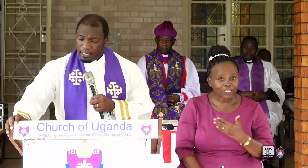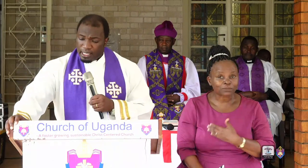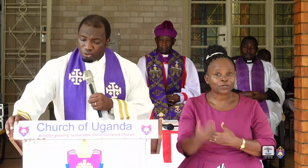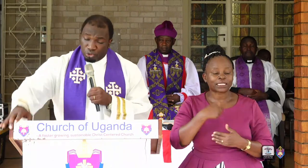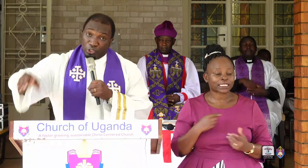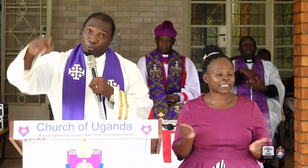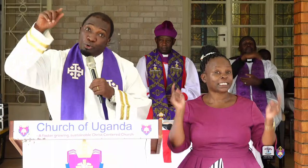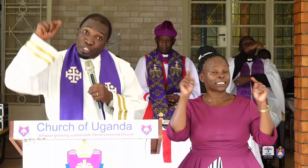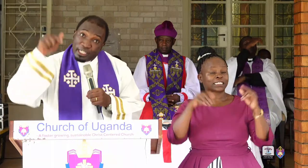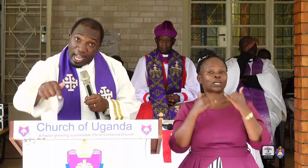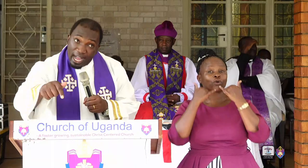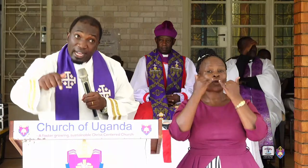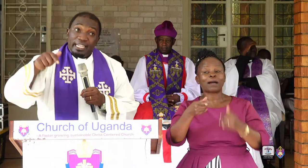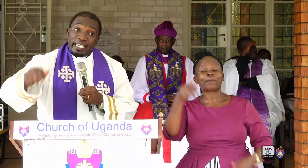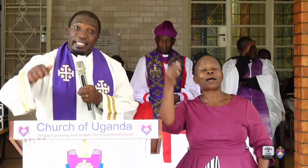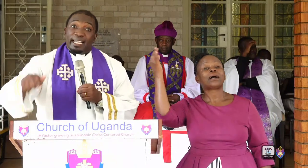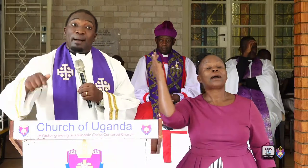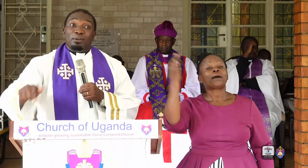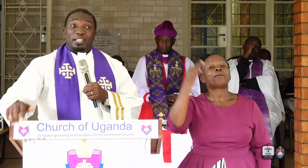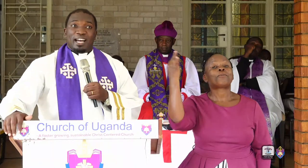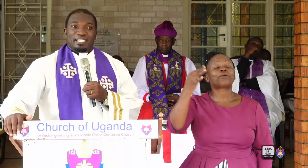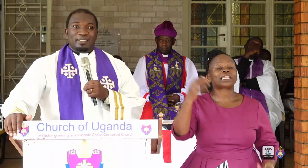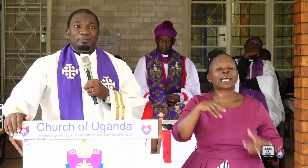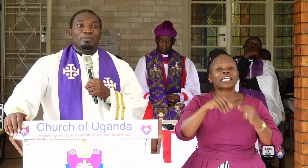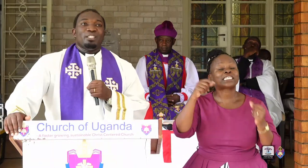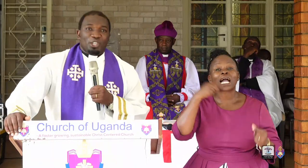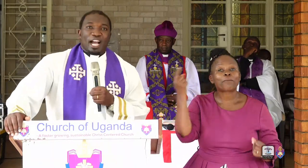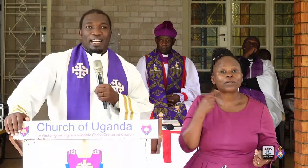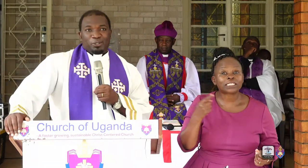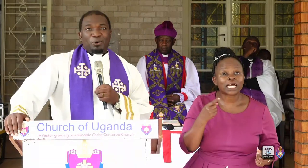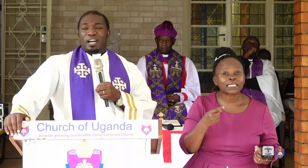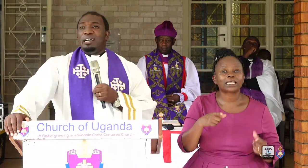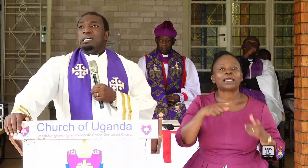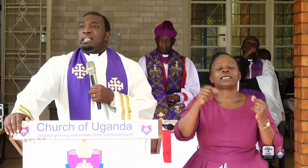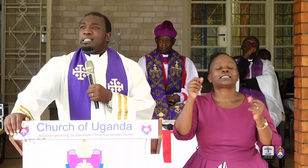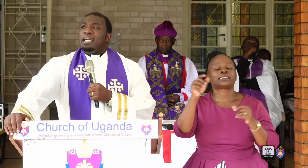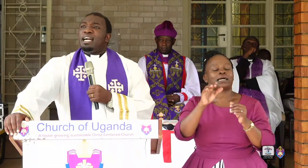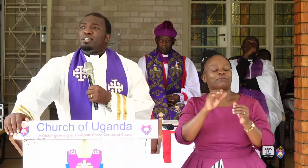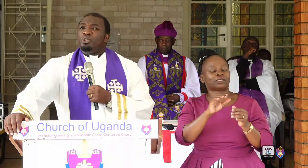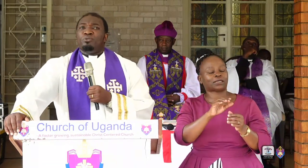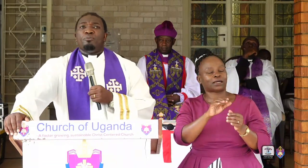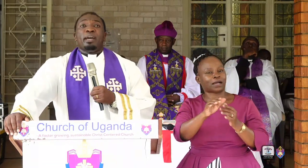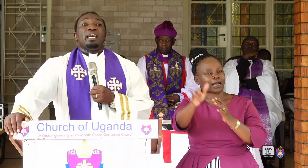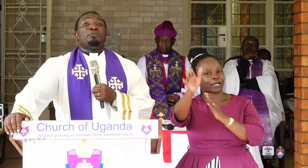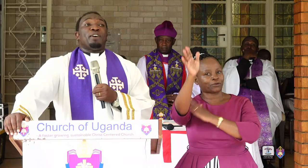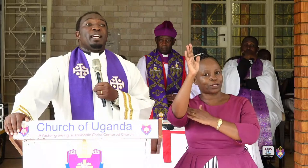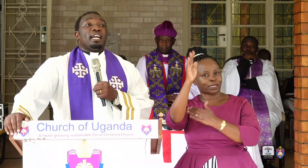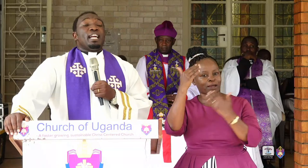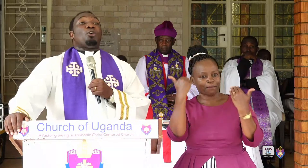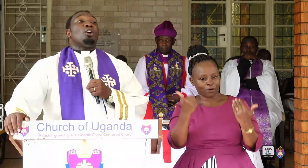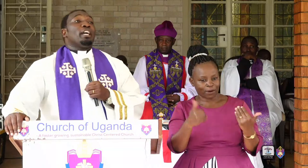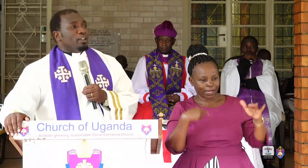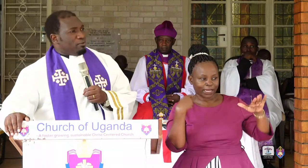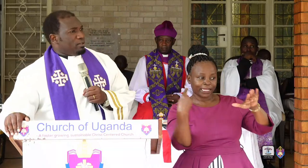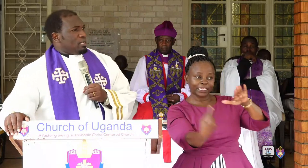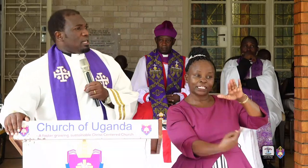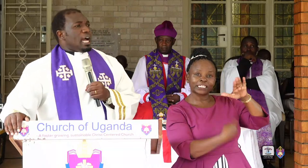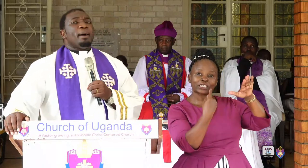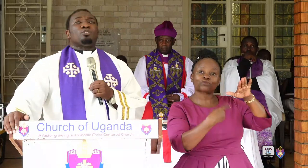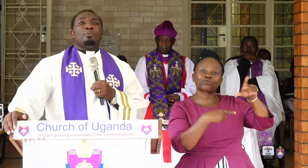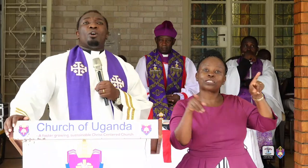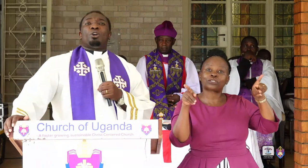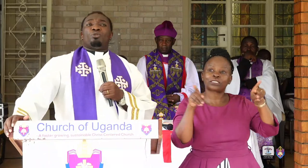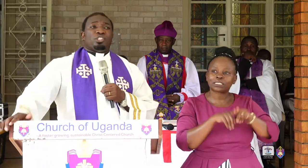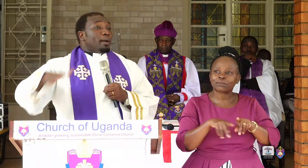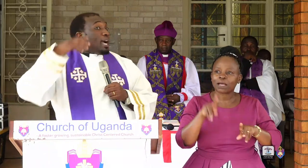okukugamba nti buulira ekigambo kyani kya Katonda. Naddala nga tuli mu mbeera efaanaganako ng'eno,